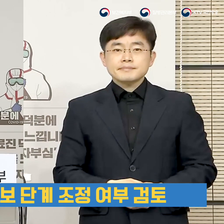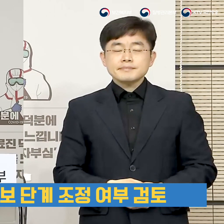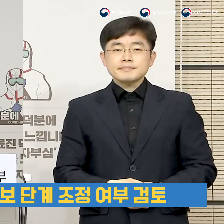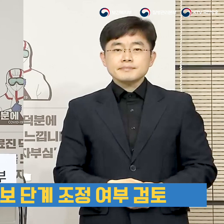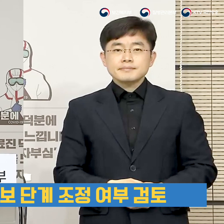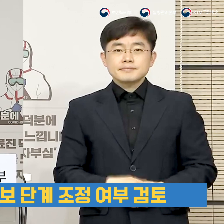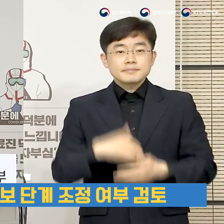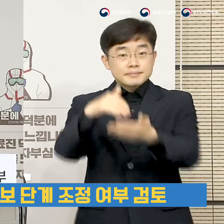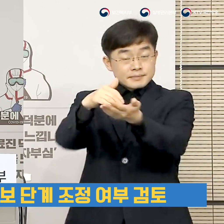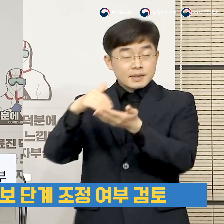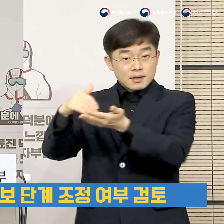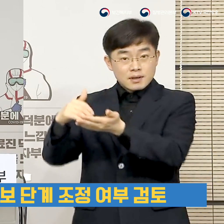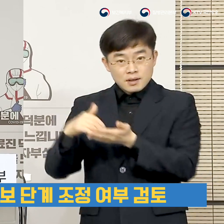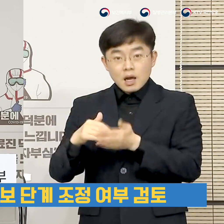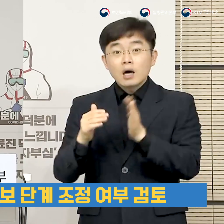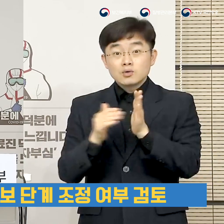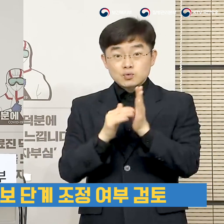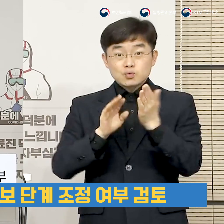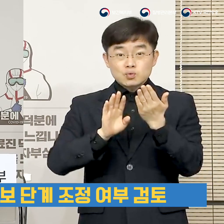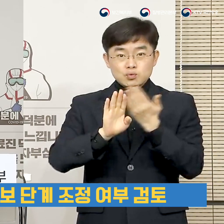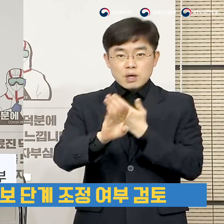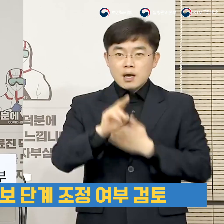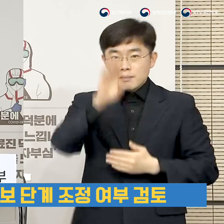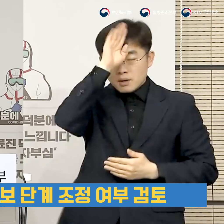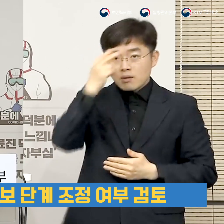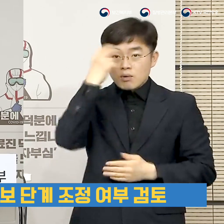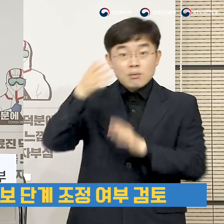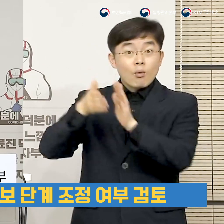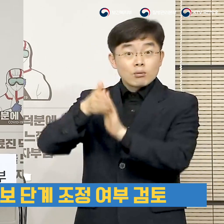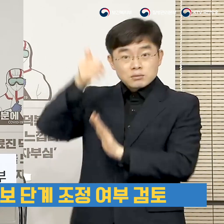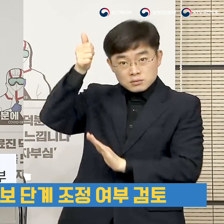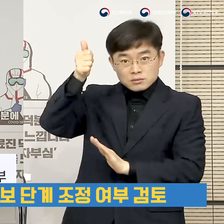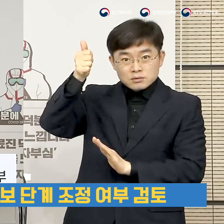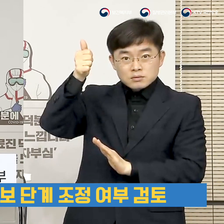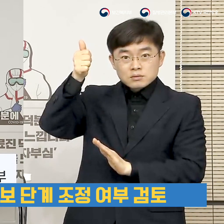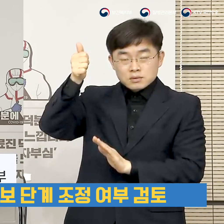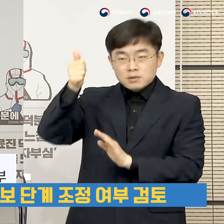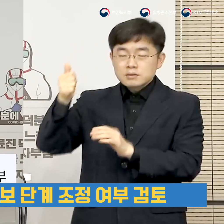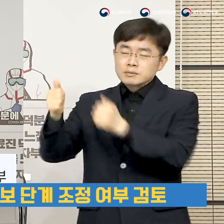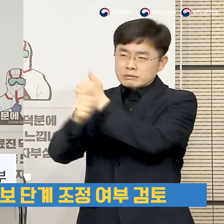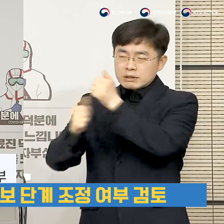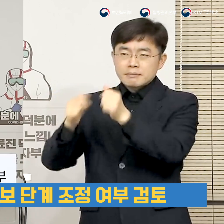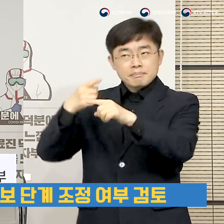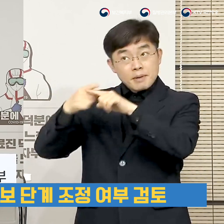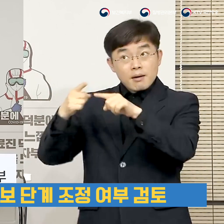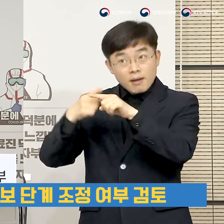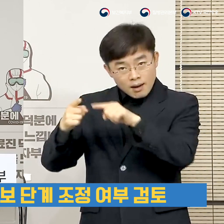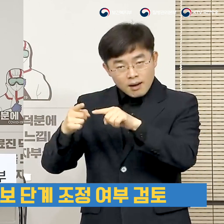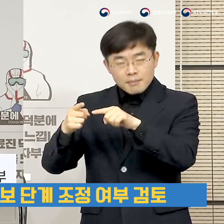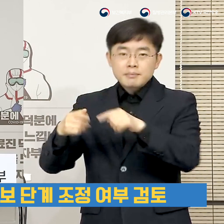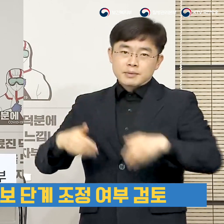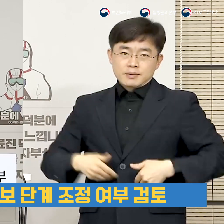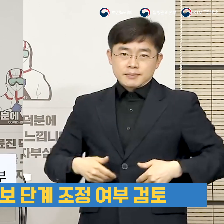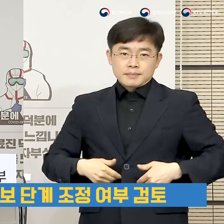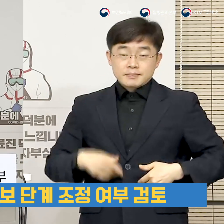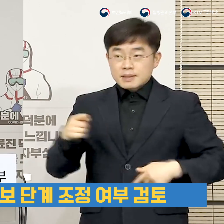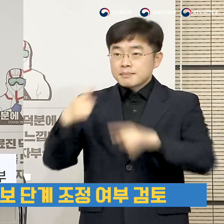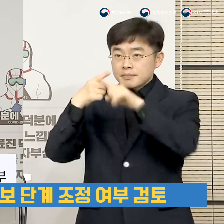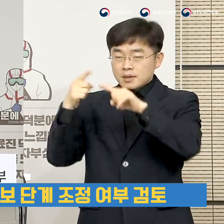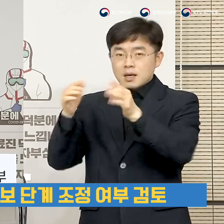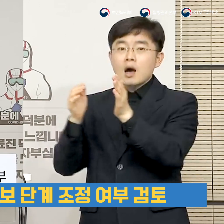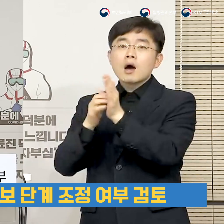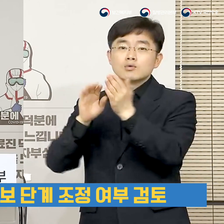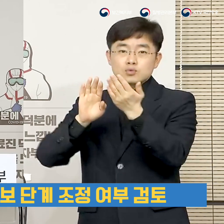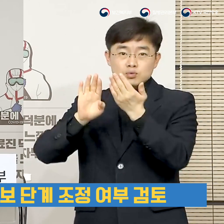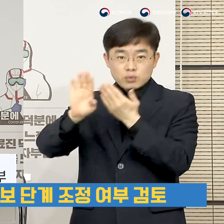그러한 의견들이 수렴이 되고 나면 질본의 위원회 평가가 진행이 돼야 그